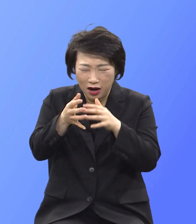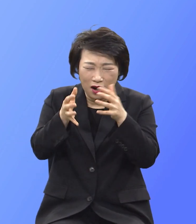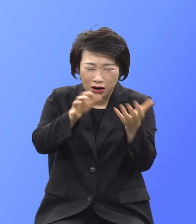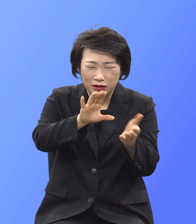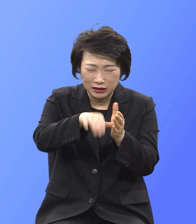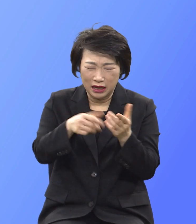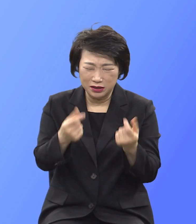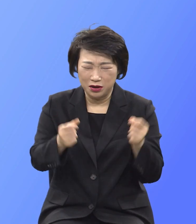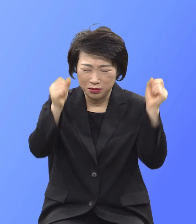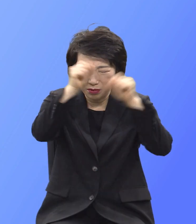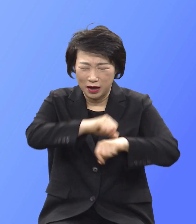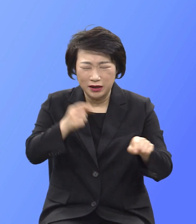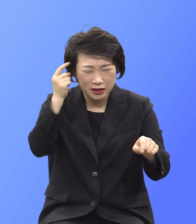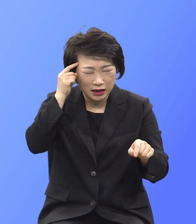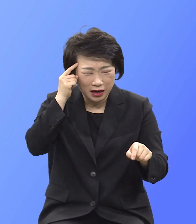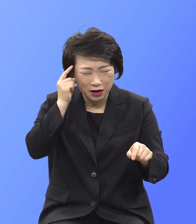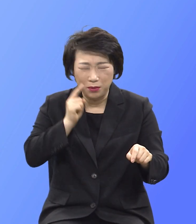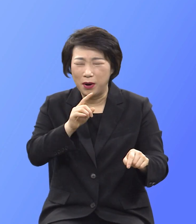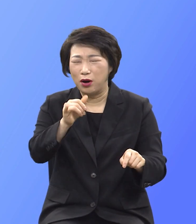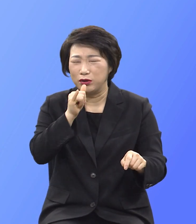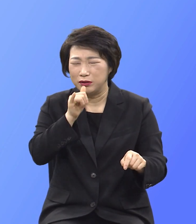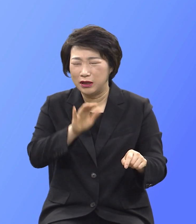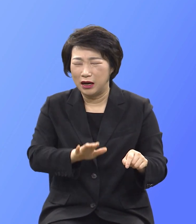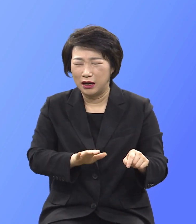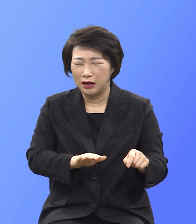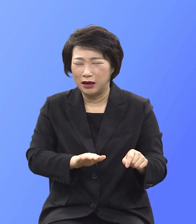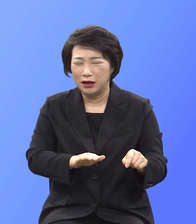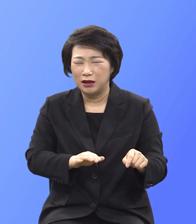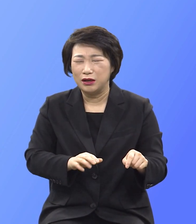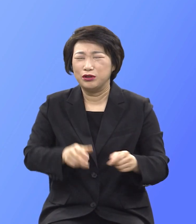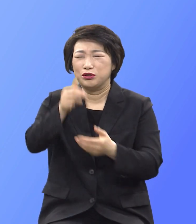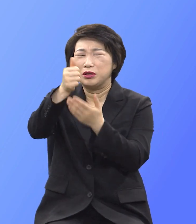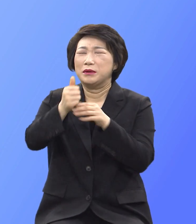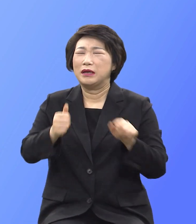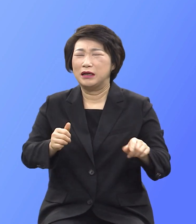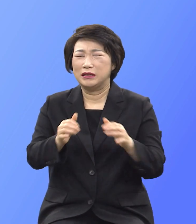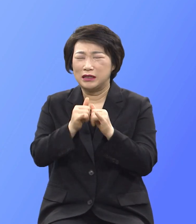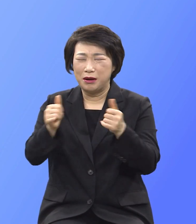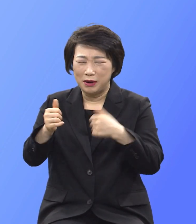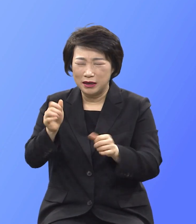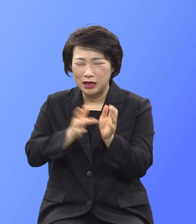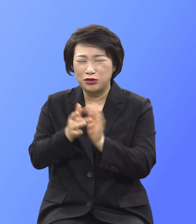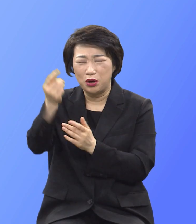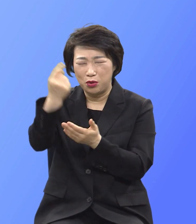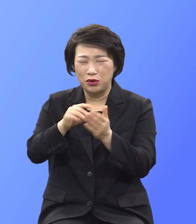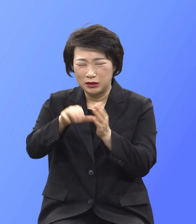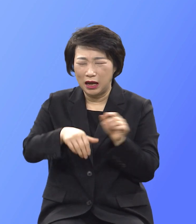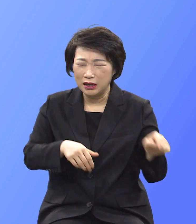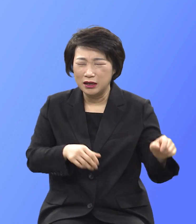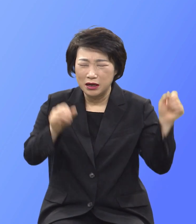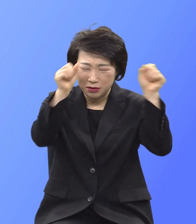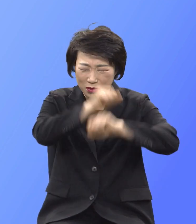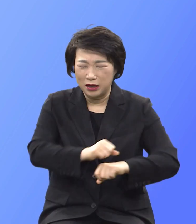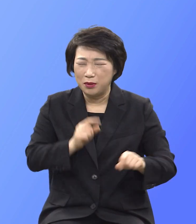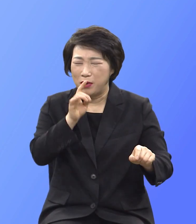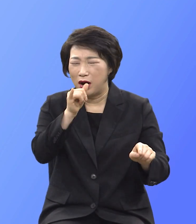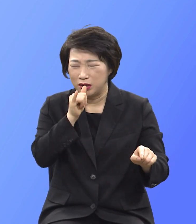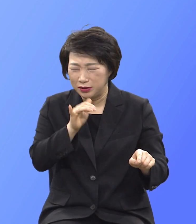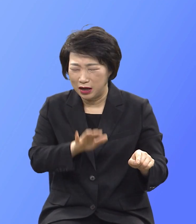같이 멸망할 생각이라고 했습니다. 주님 인자의 때에 멸망한다고